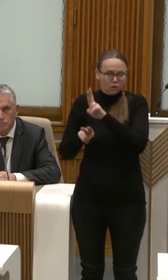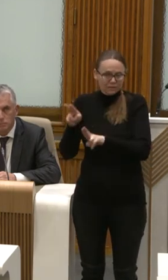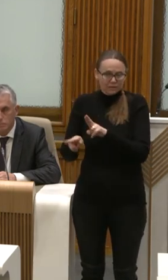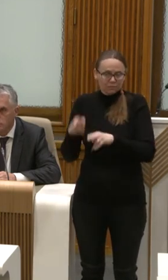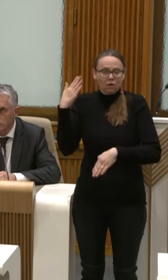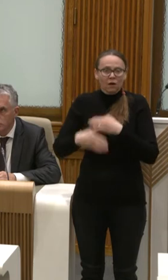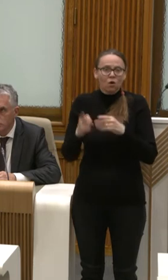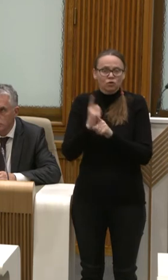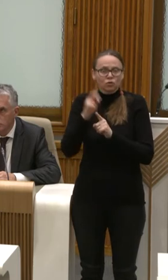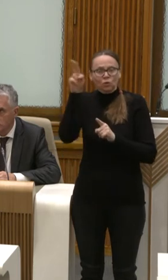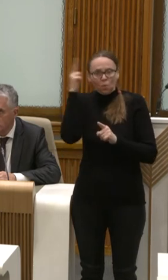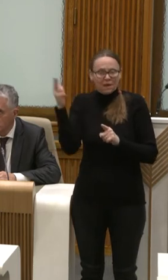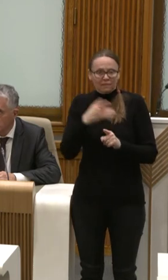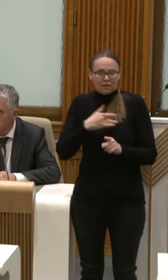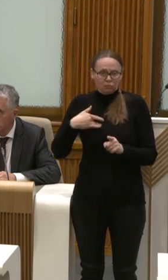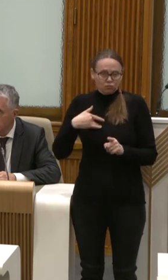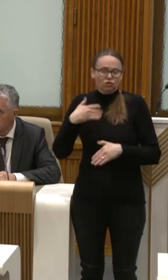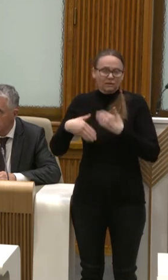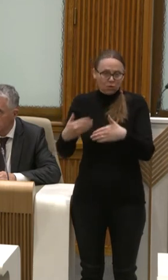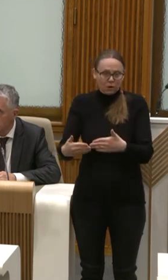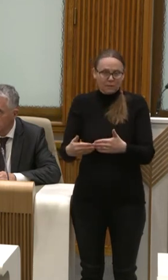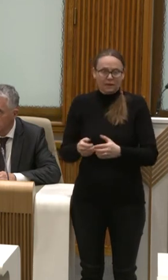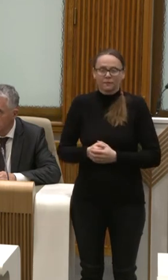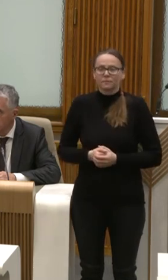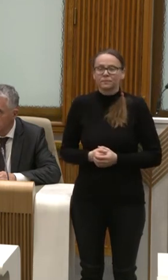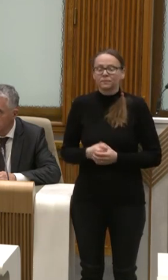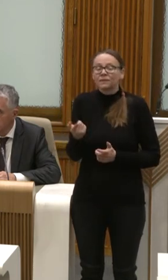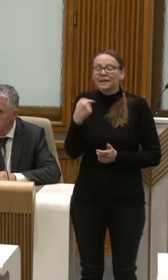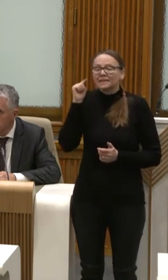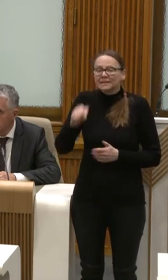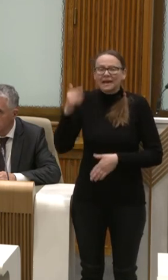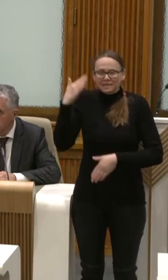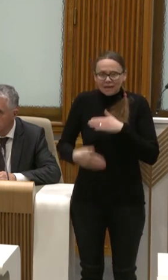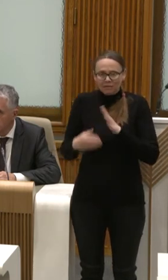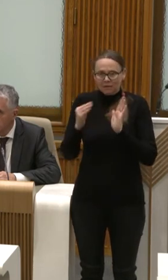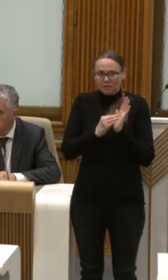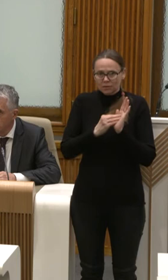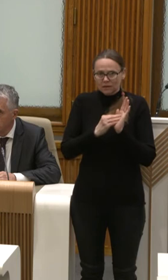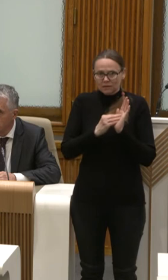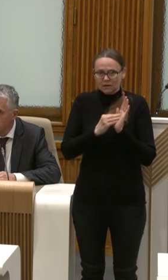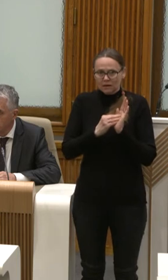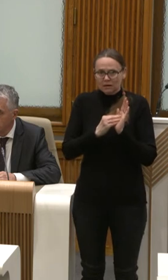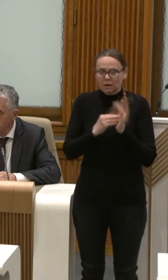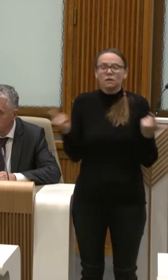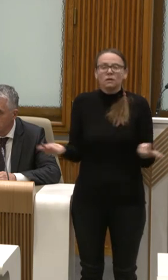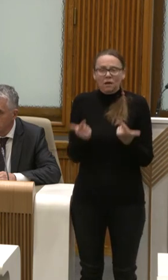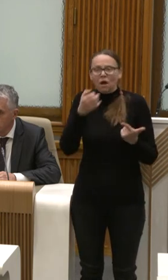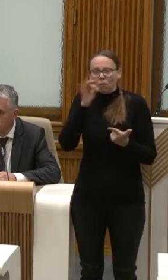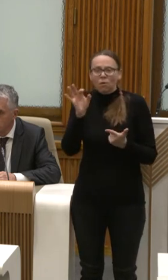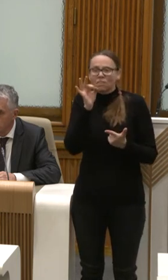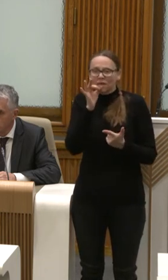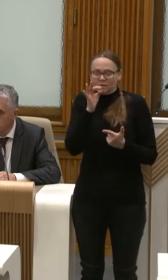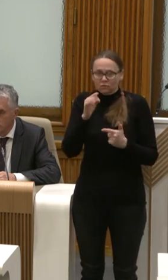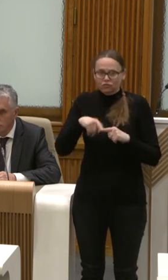tudi umetna pljuča in tako naprej. In iz tega zadnjega podatka se da bistveno bolj